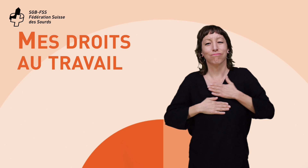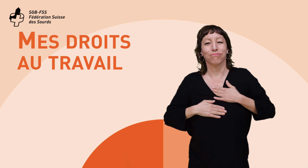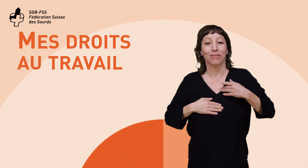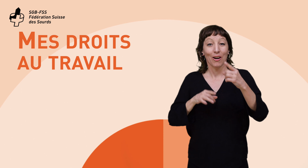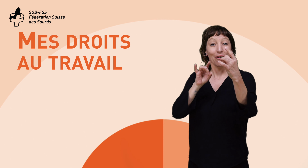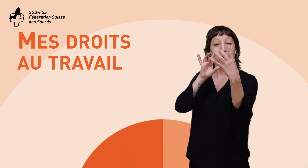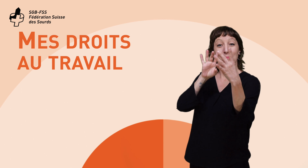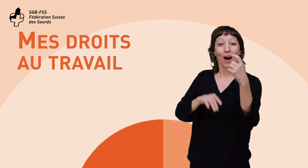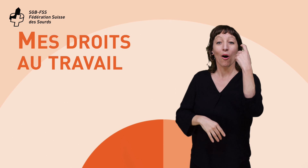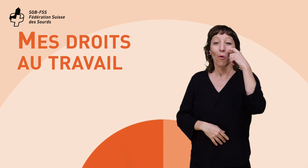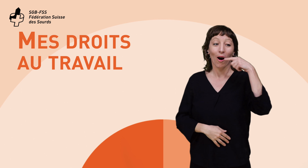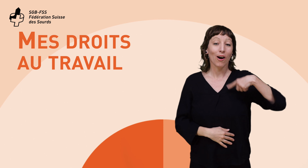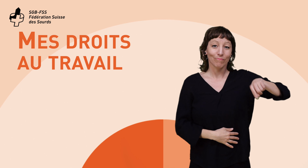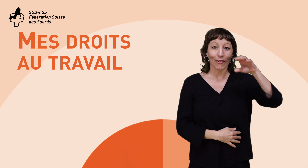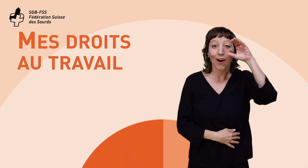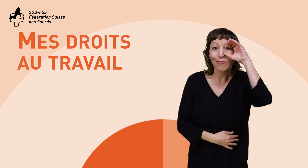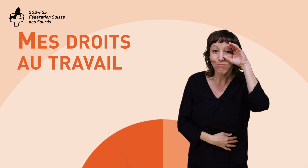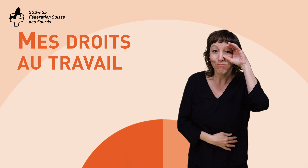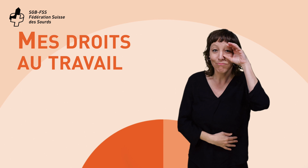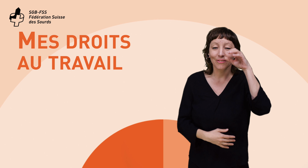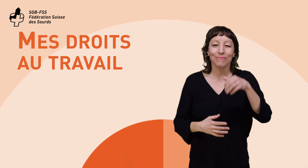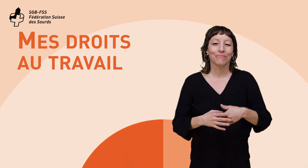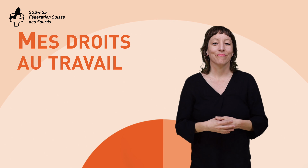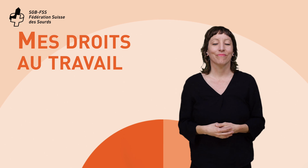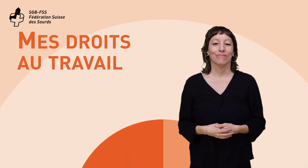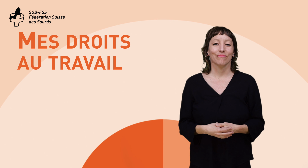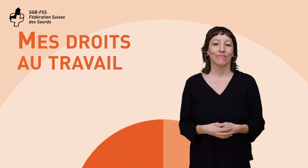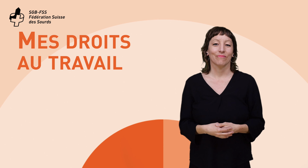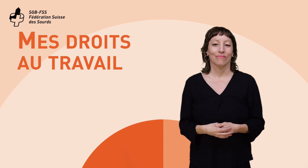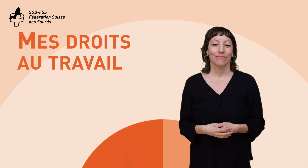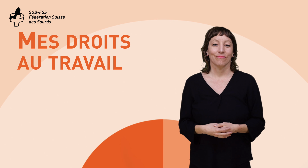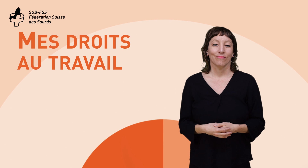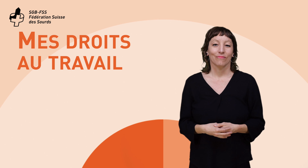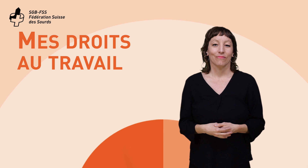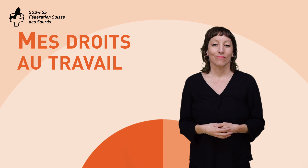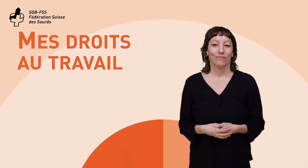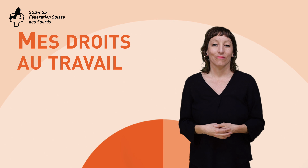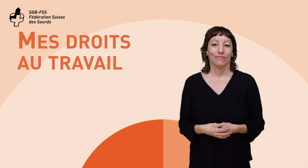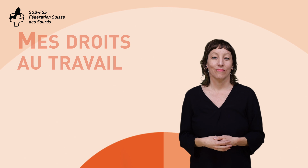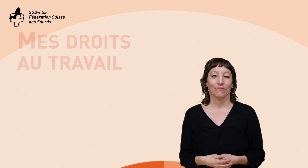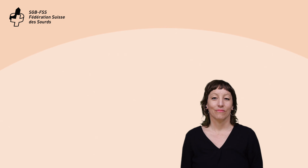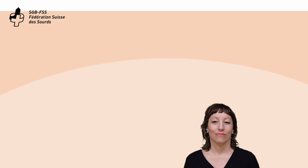avec ce webinaire et nous nous réjouissons de recevoir tes commentaires et remarques.